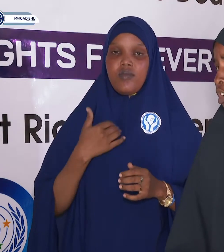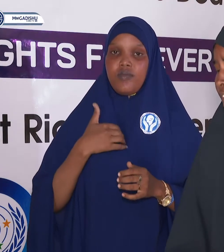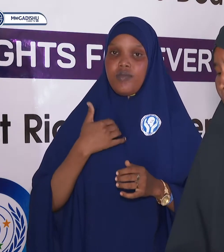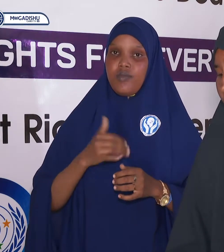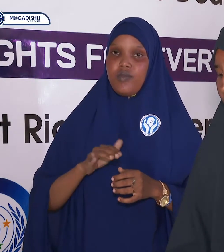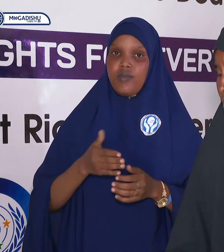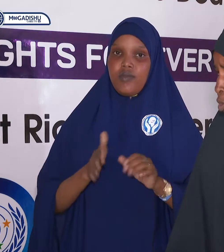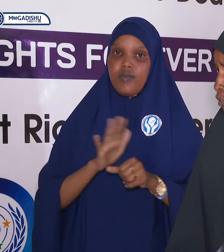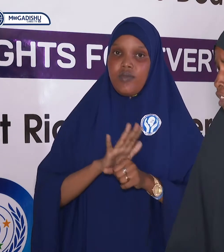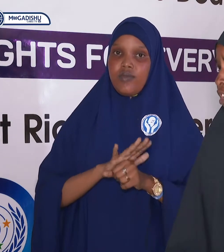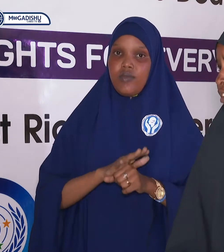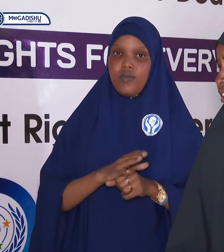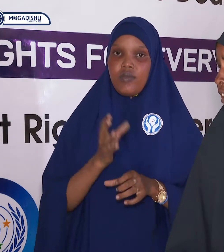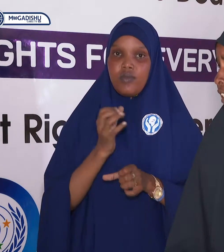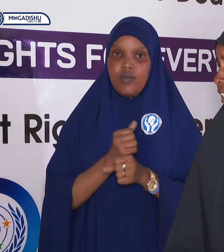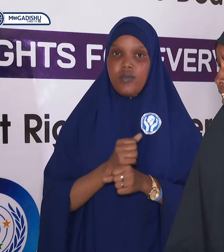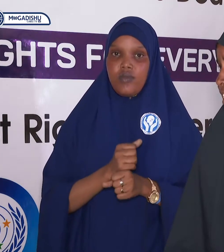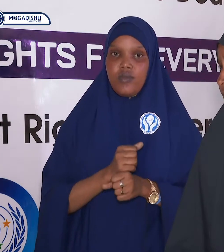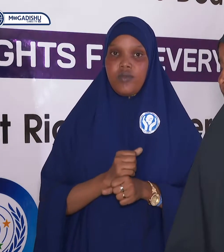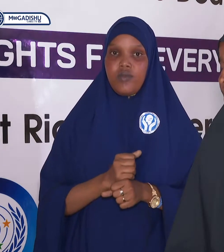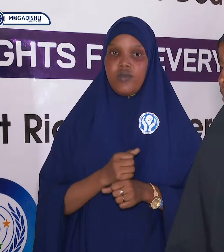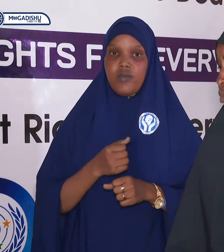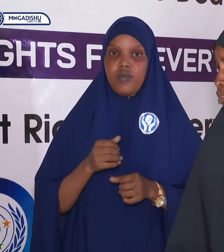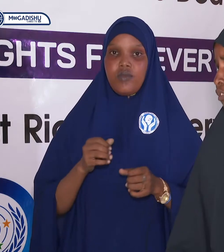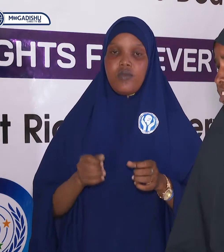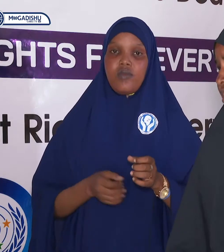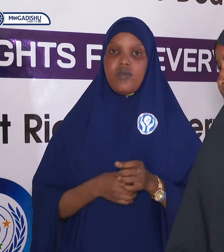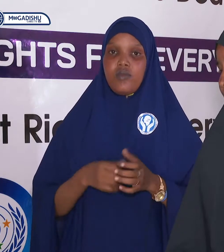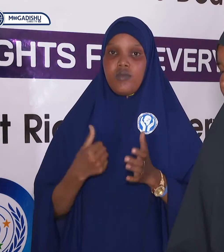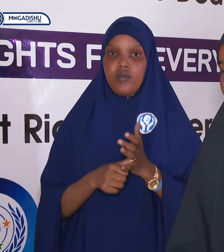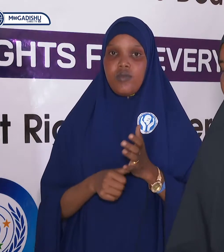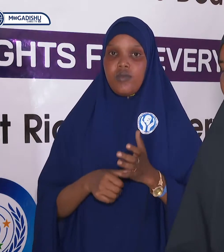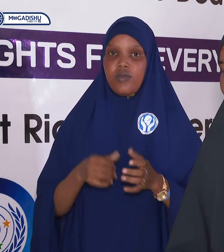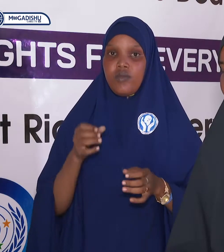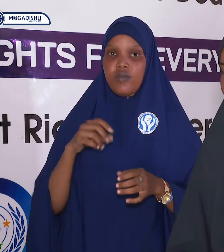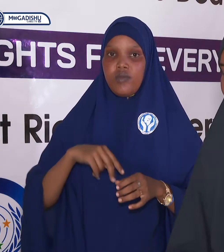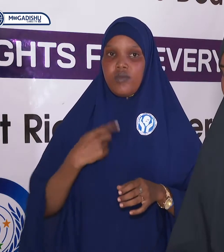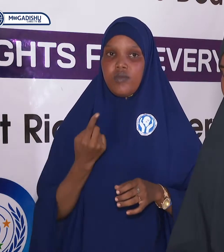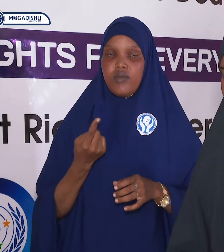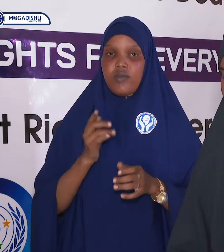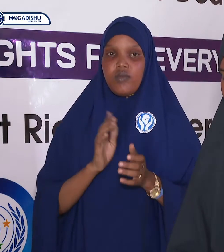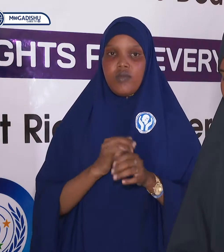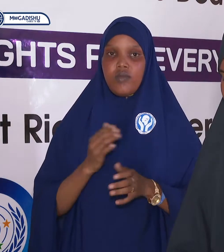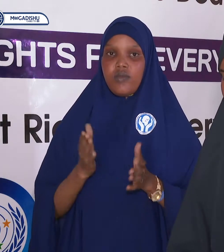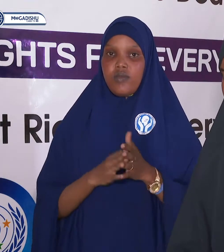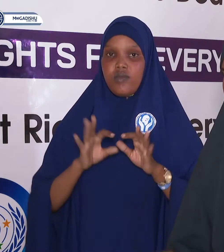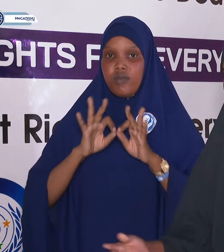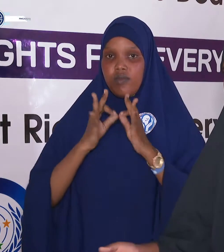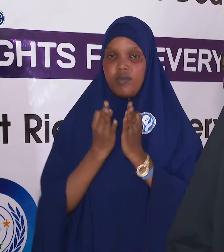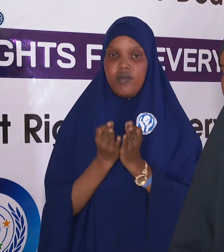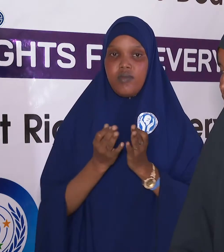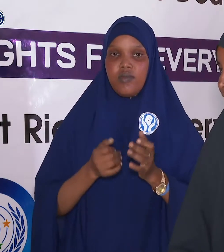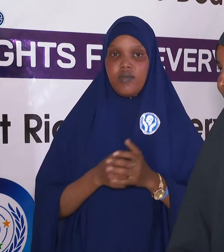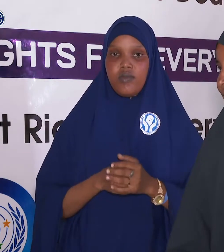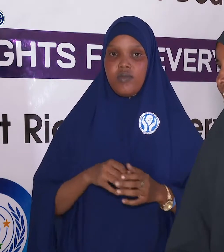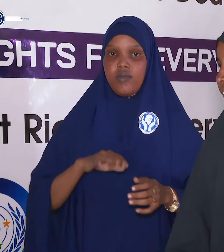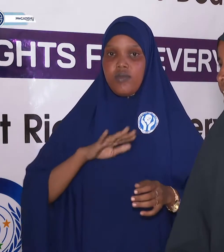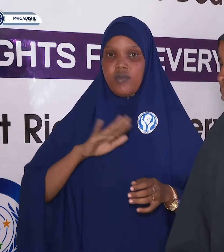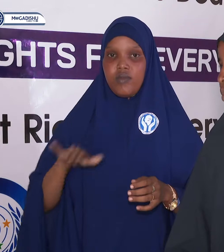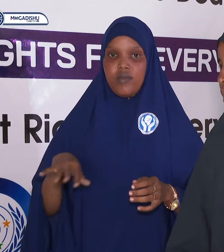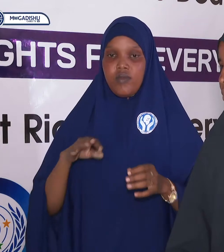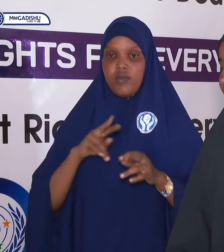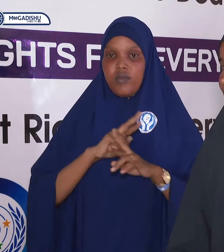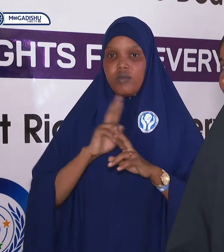oo qaab duruufo shaqsiyeed iyo duruufo qoyseed sidaa darteed inta arday ee hadda duruusta